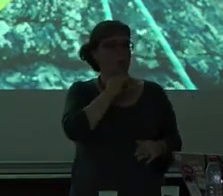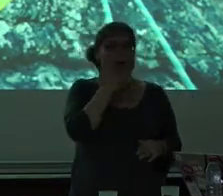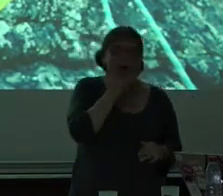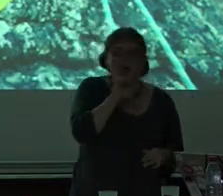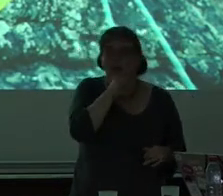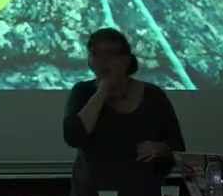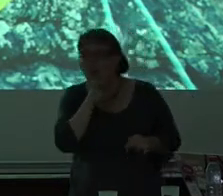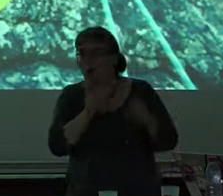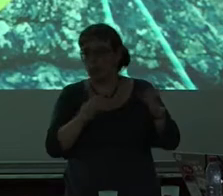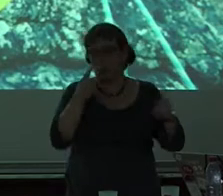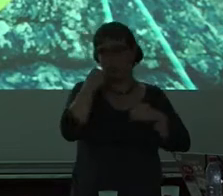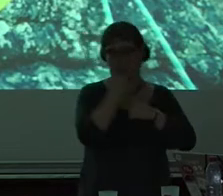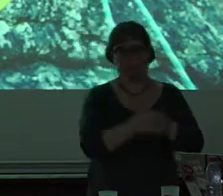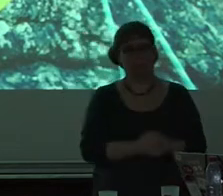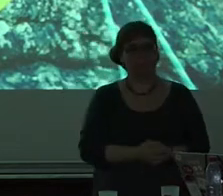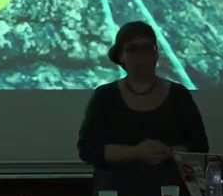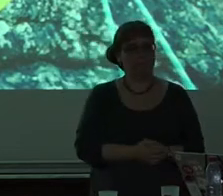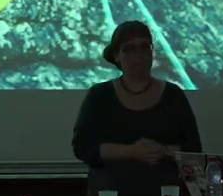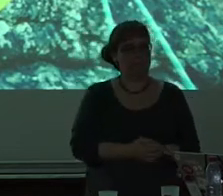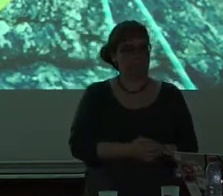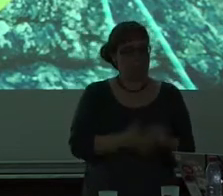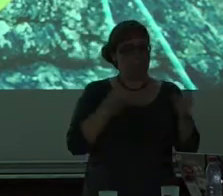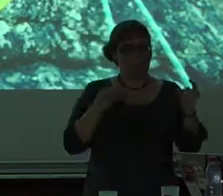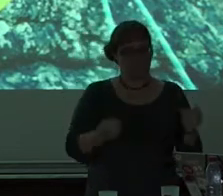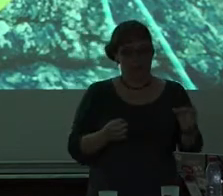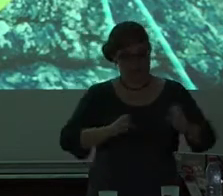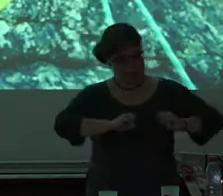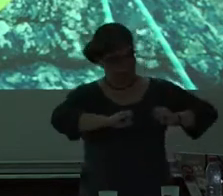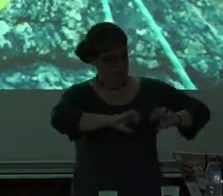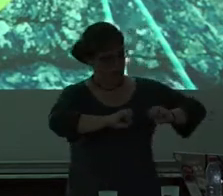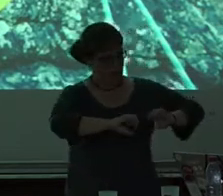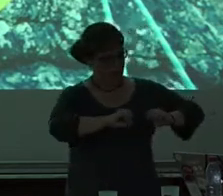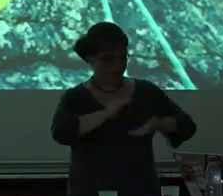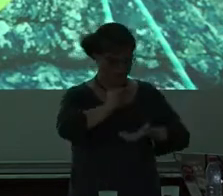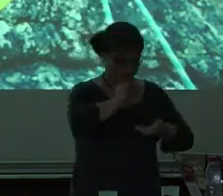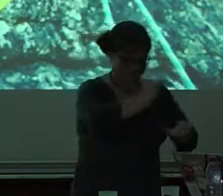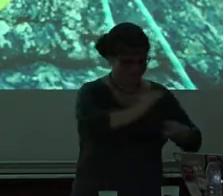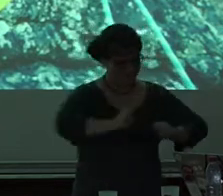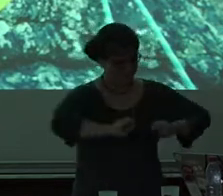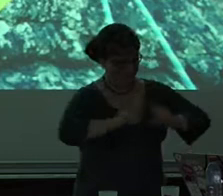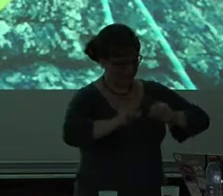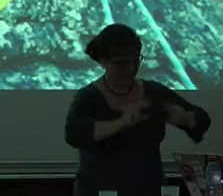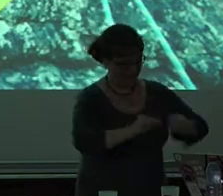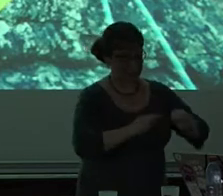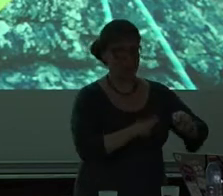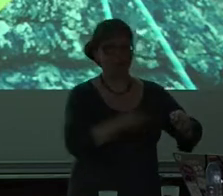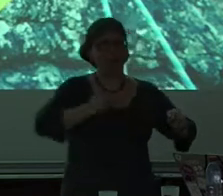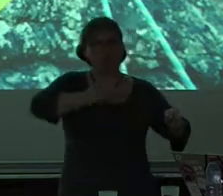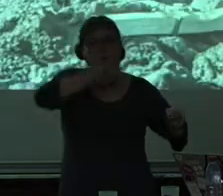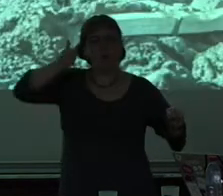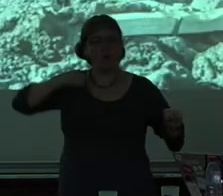Plus précisément dans le fait d'enseigner, pourquoi ça vous permet de devenir meilleur ?